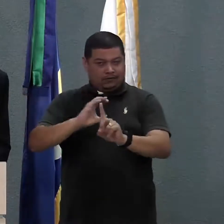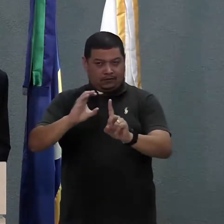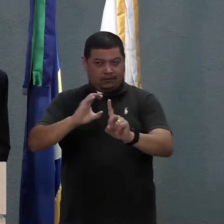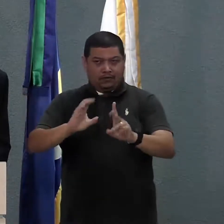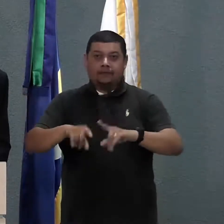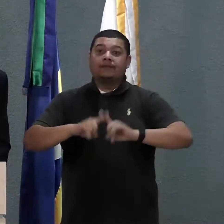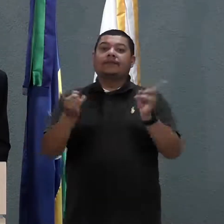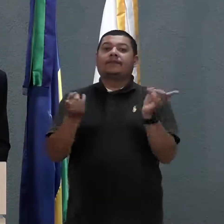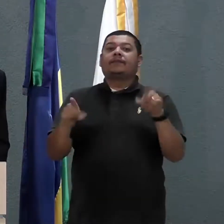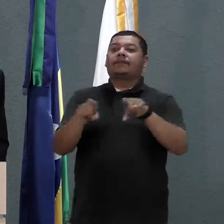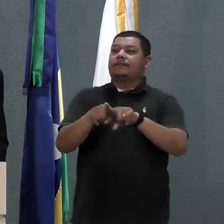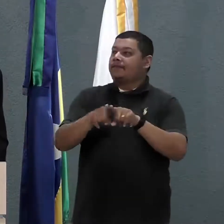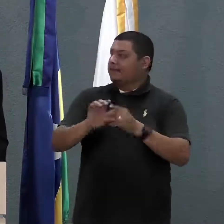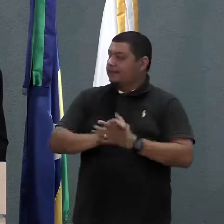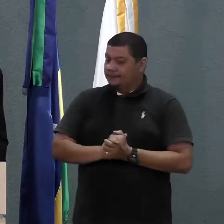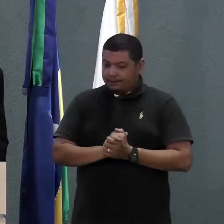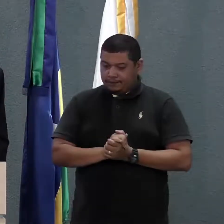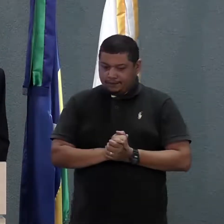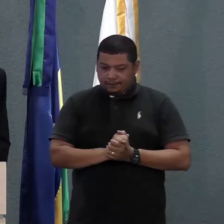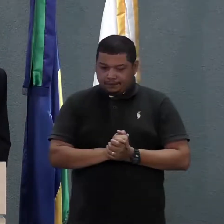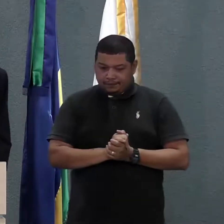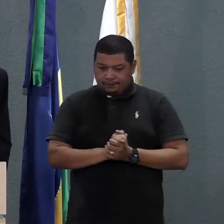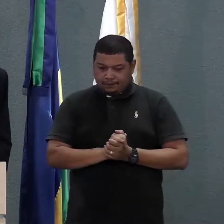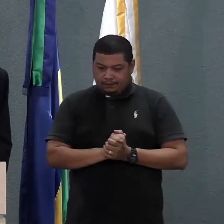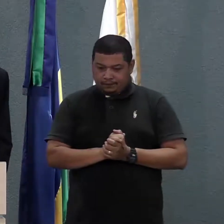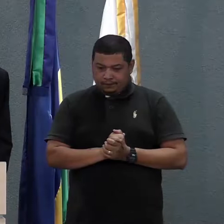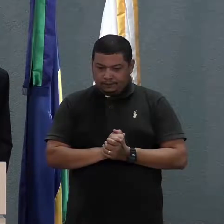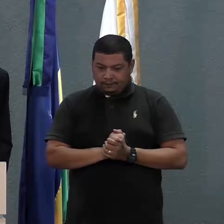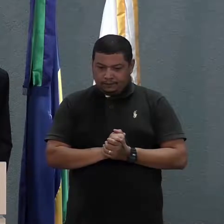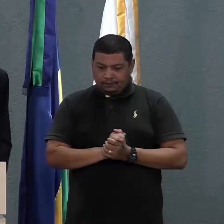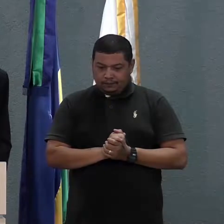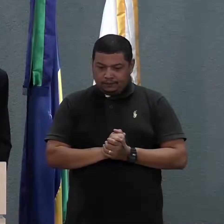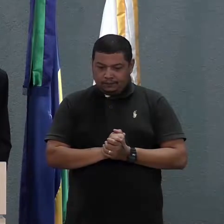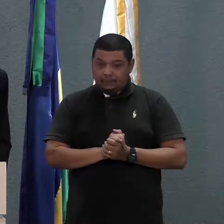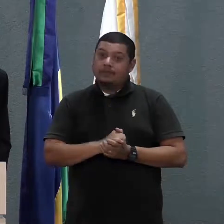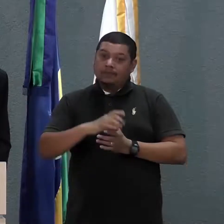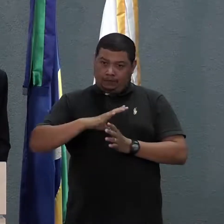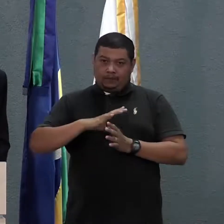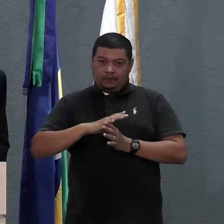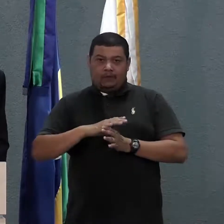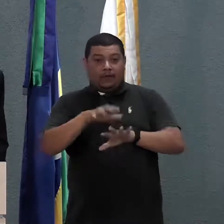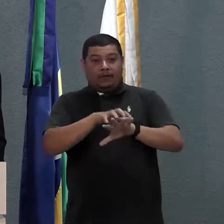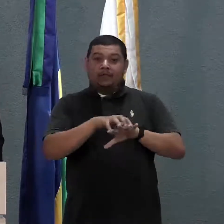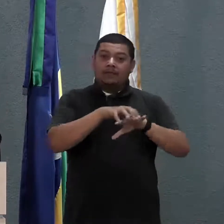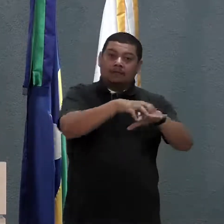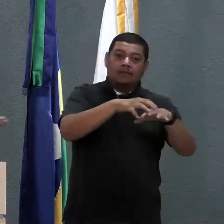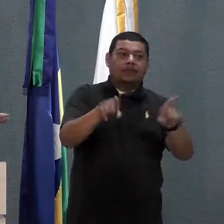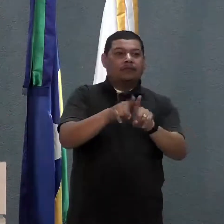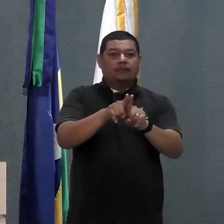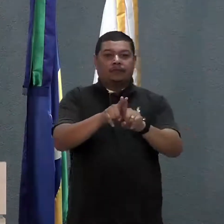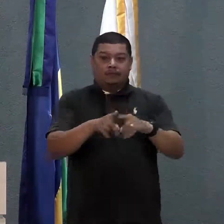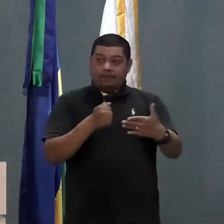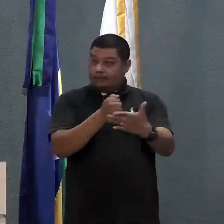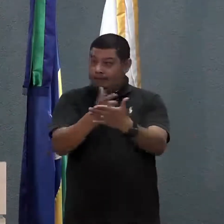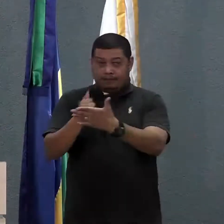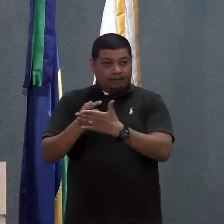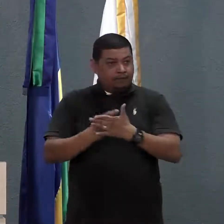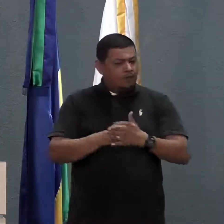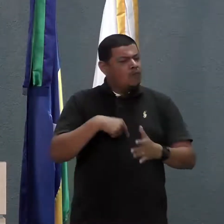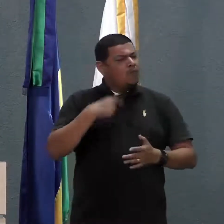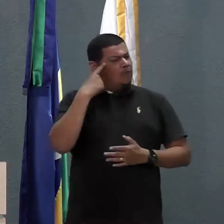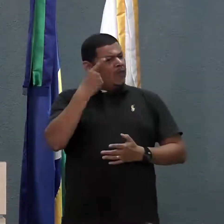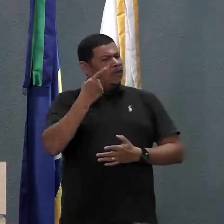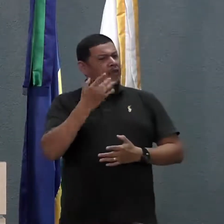advocacia, magistrados, servidores, enfim, mas vai propiciar também um fomento do turismo, do comércio, porque imagina nós trazermos de toda a